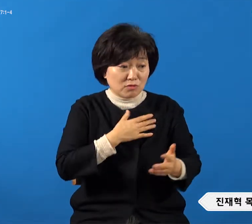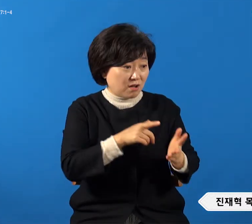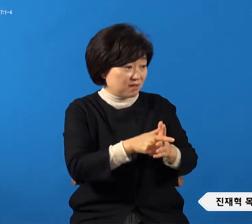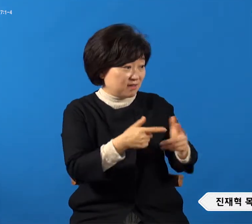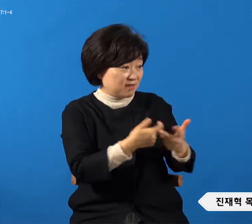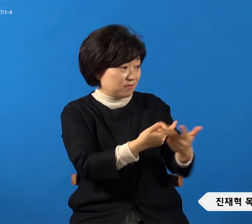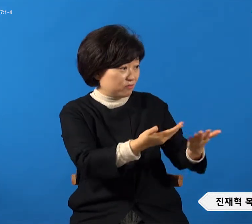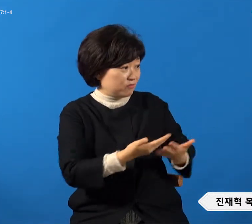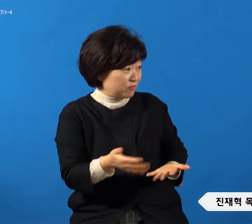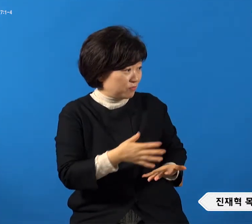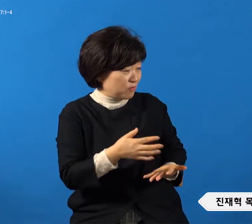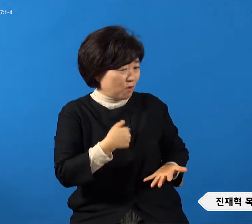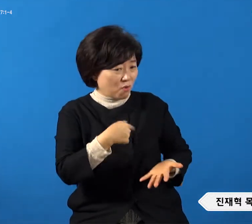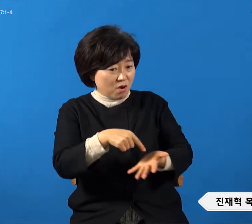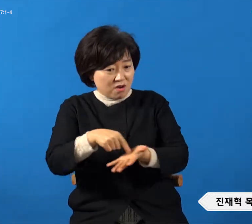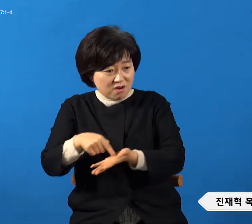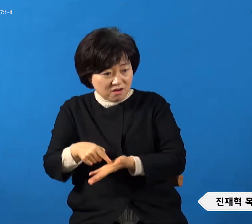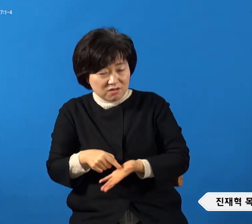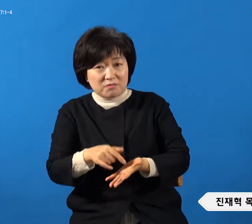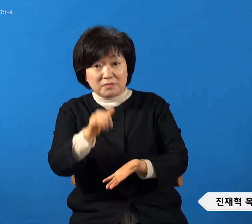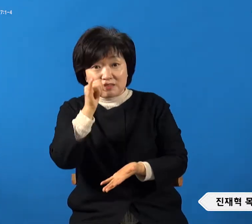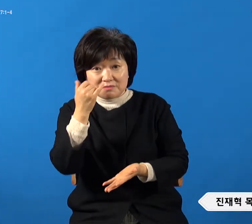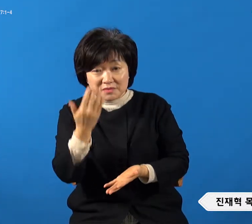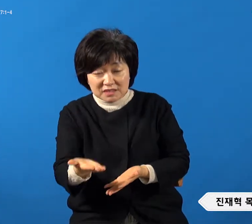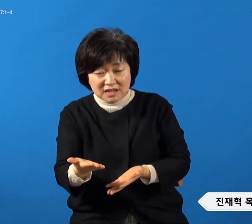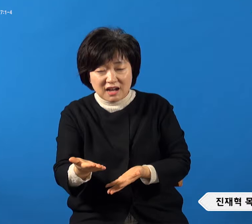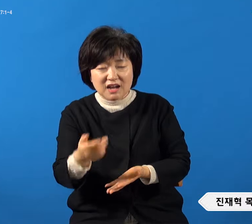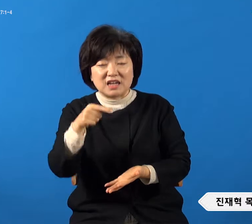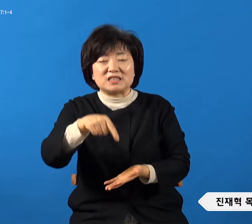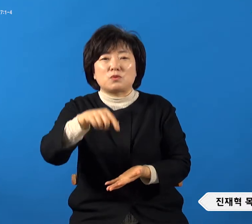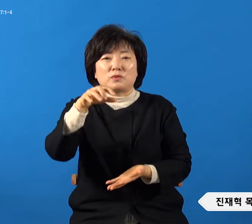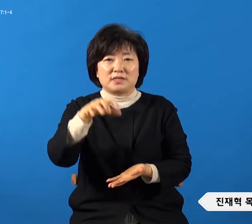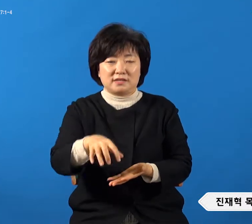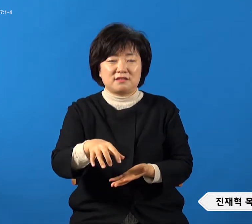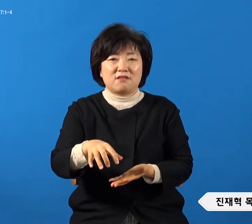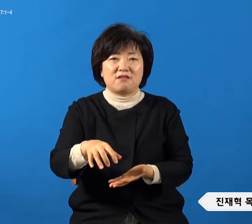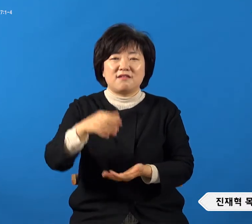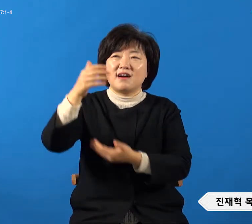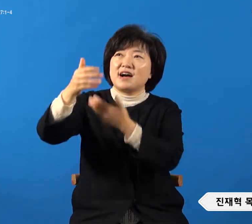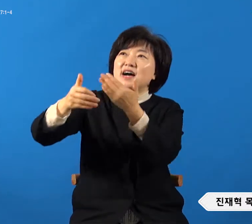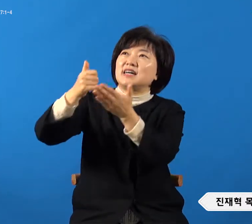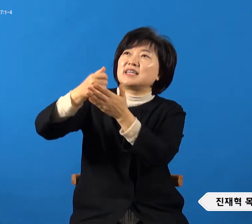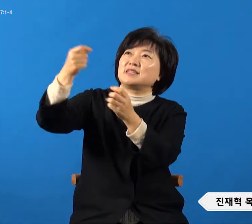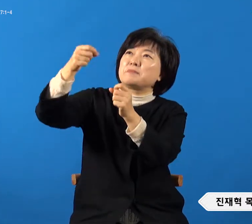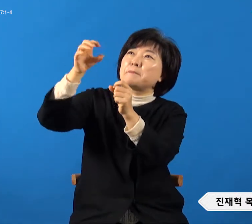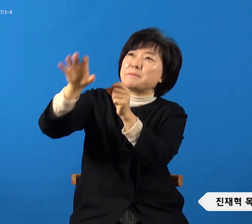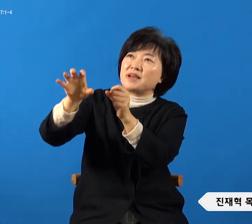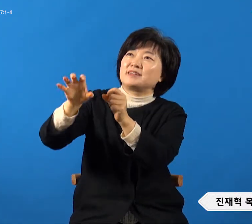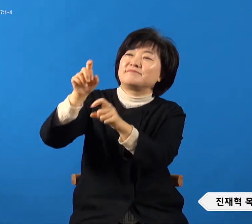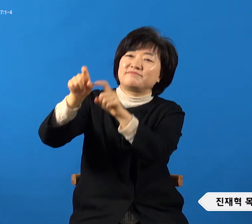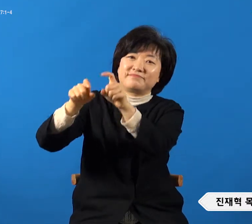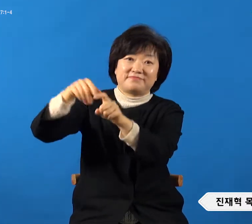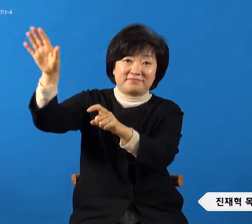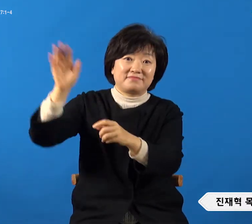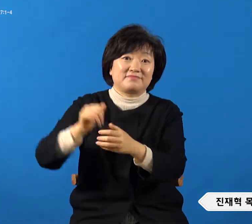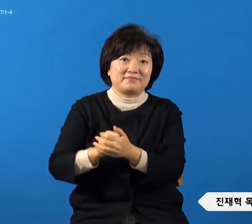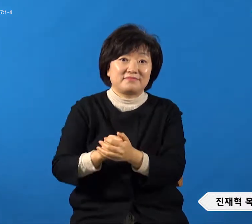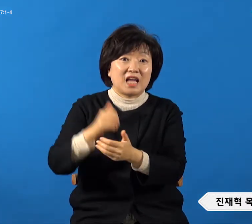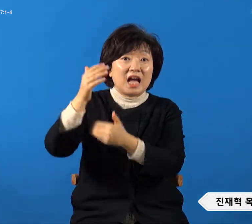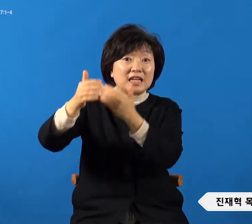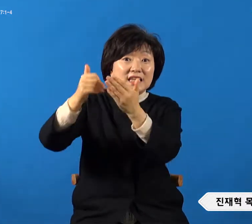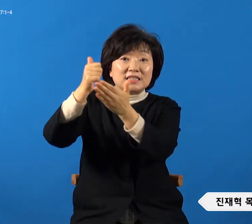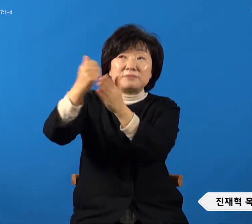이해하지 못하는 외로움과 고독 가운데 있다면 오늘 거기서 하나님 앞에 나오십시오. 바로